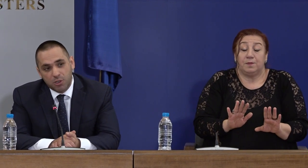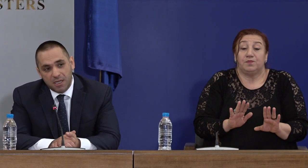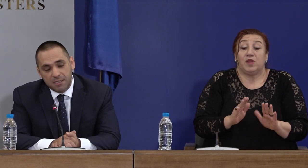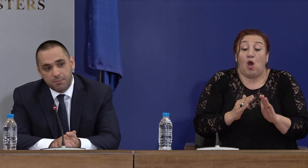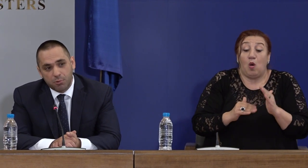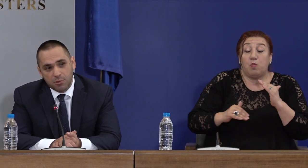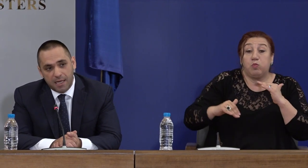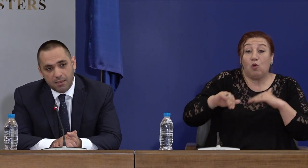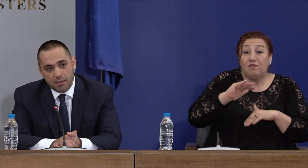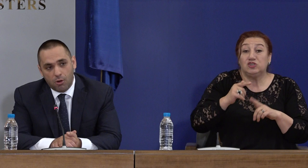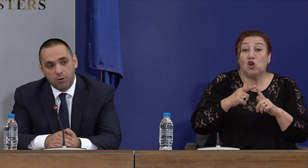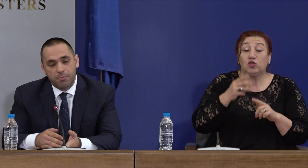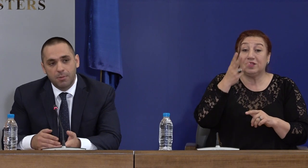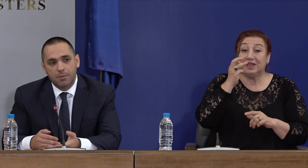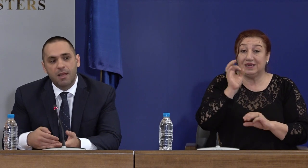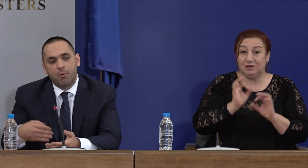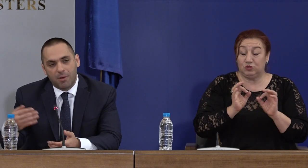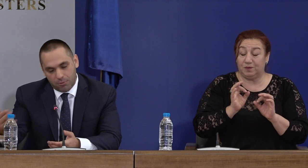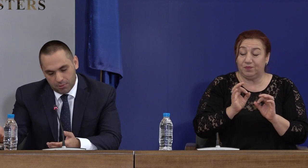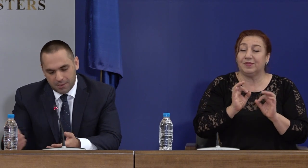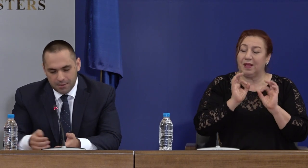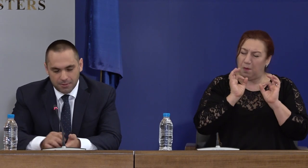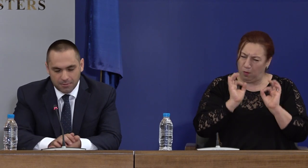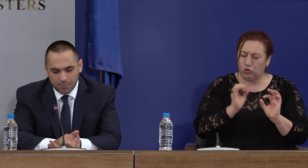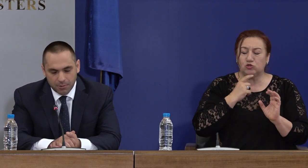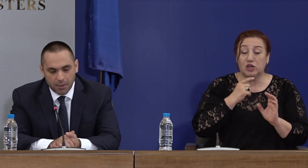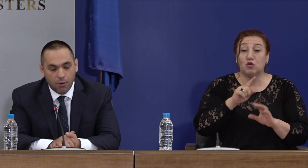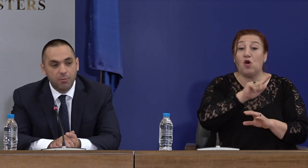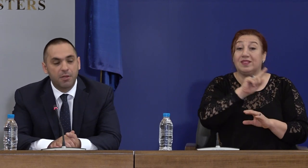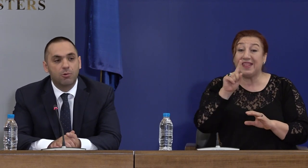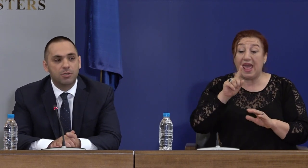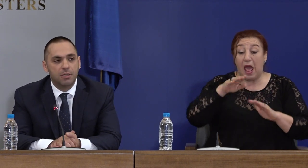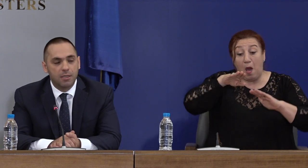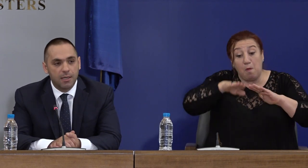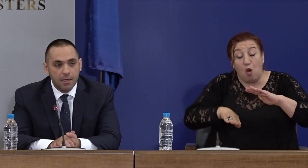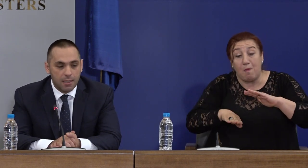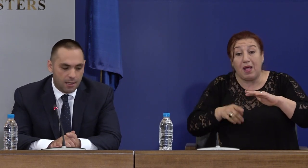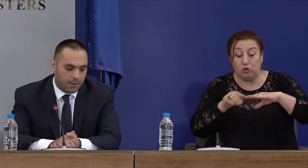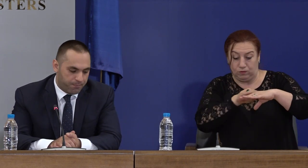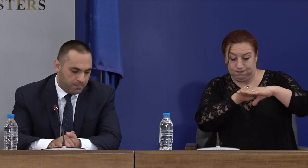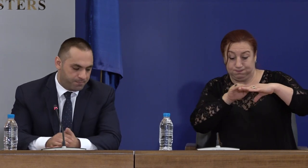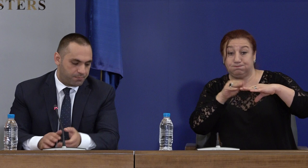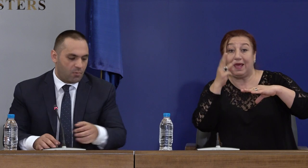повече от 30%, не по-малко от 30%, извинявам се, благодаря, от предложените,